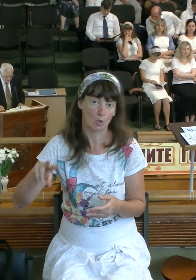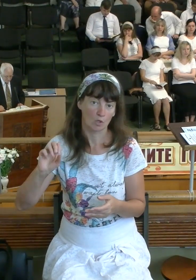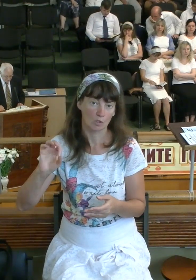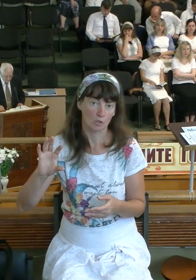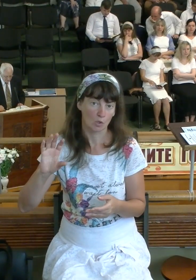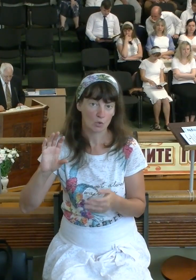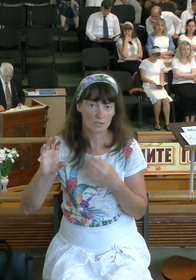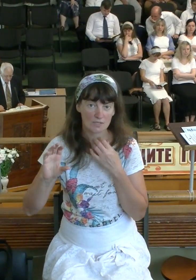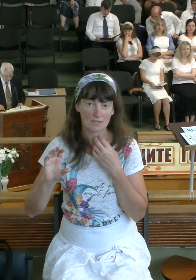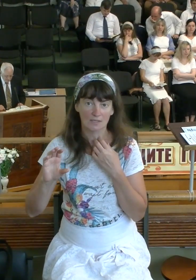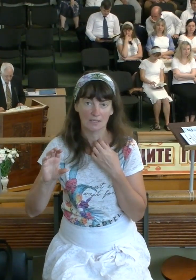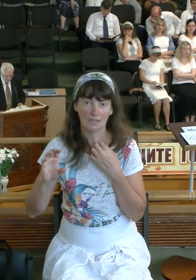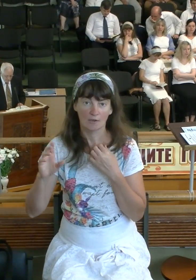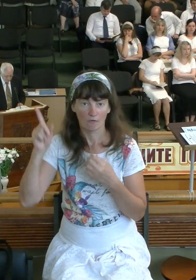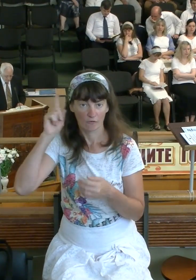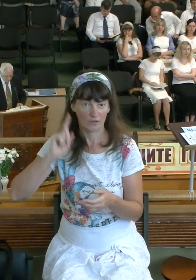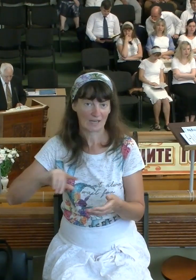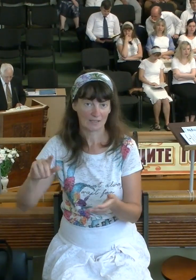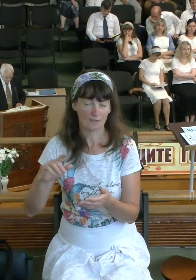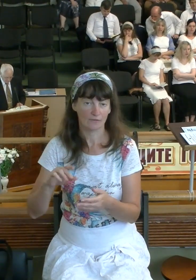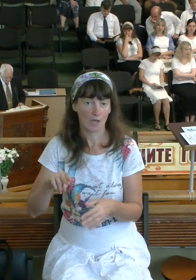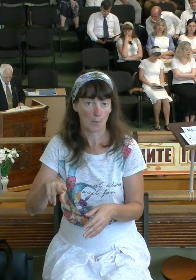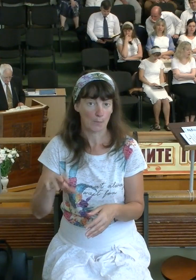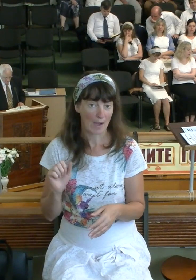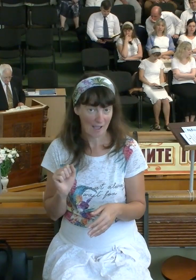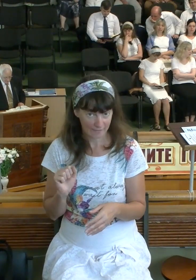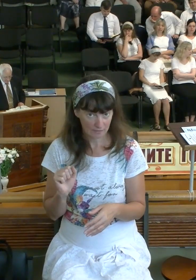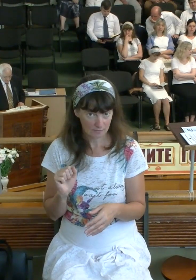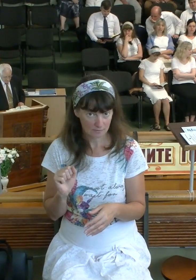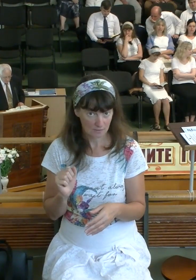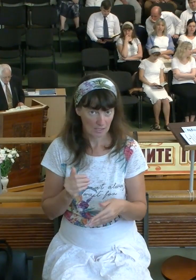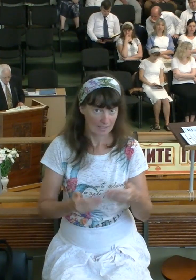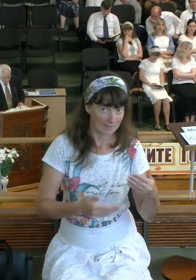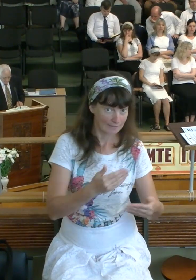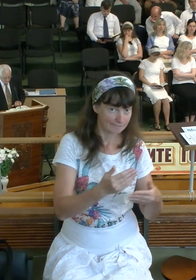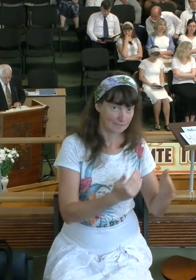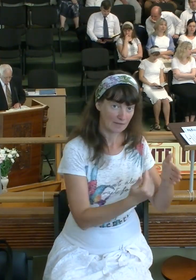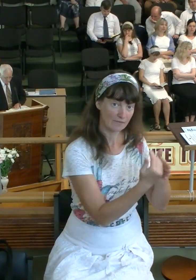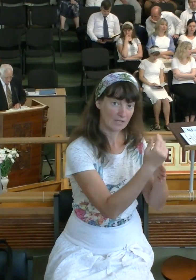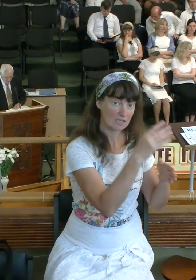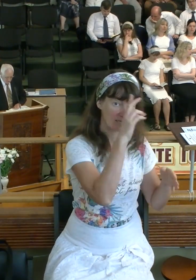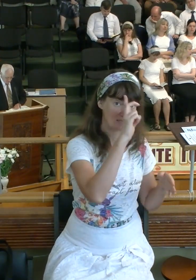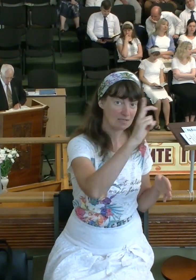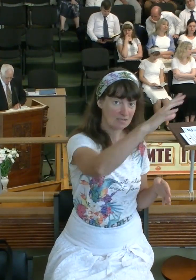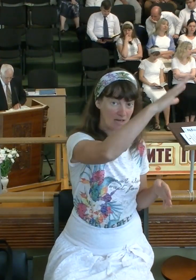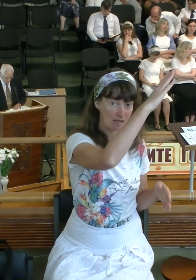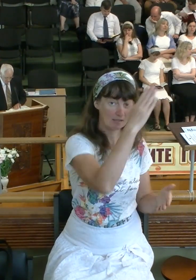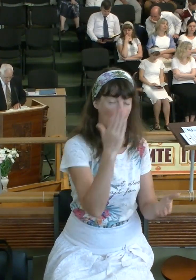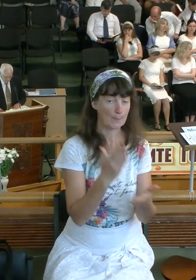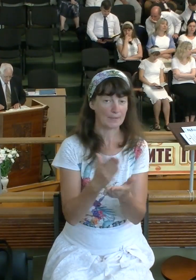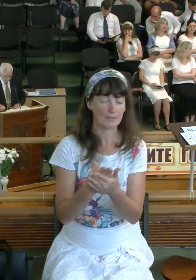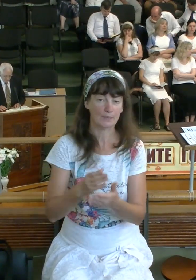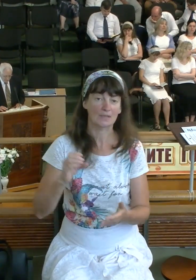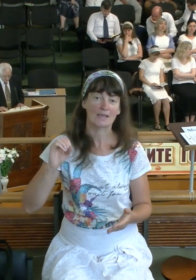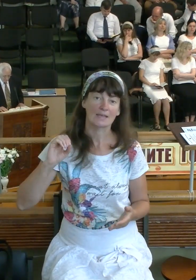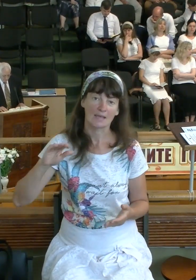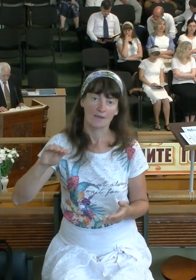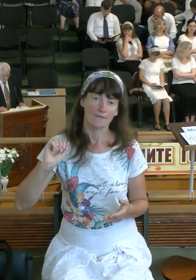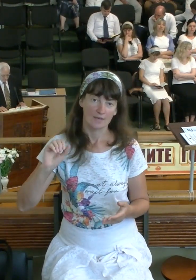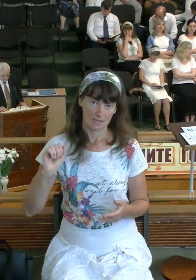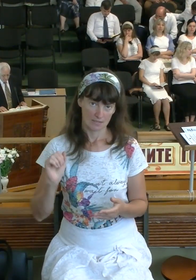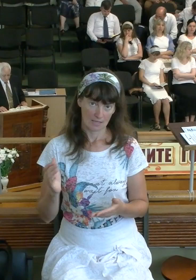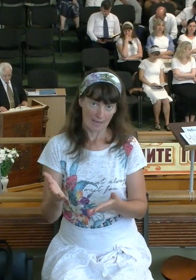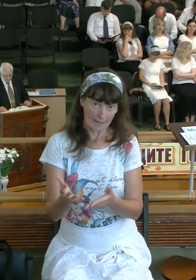прошед верхние страны, прибыл в Ефес и нашел там некоторых учеников и сказал